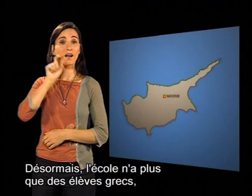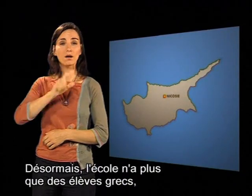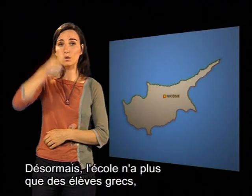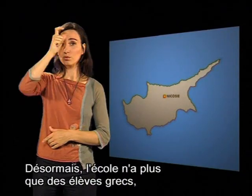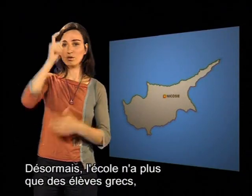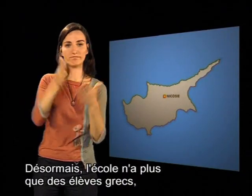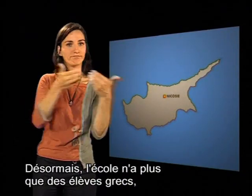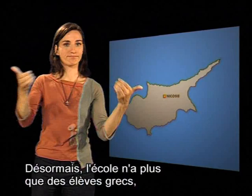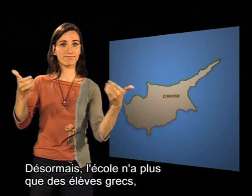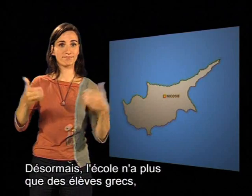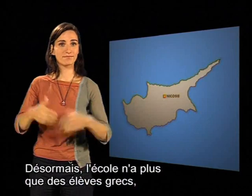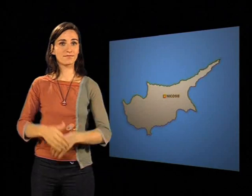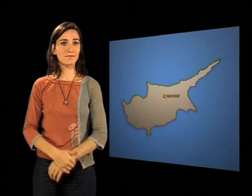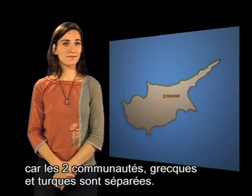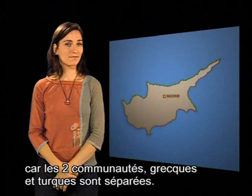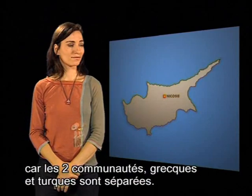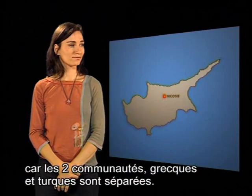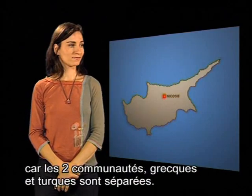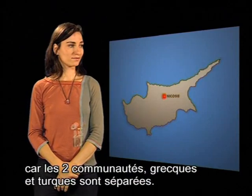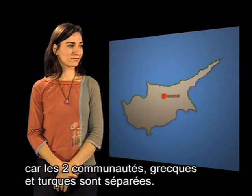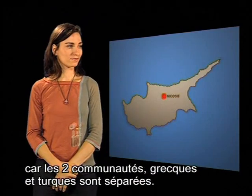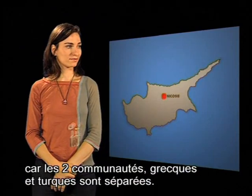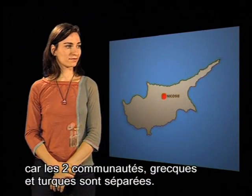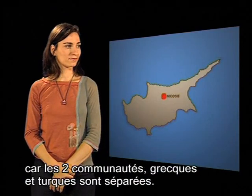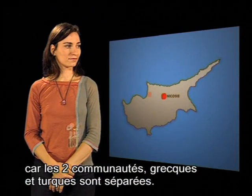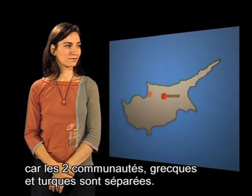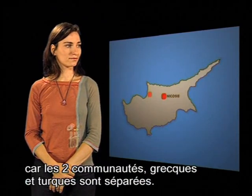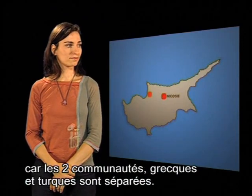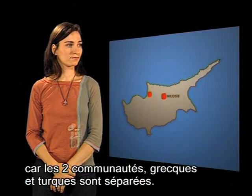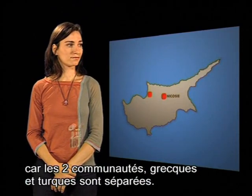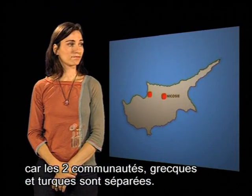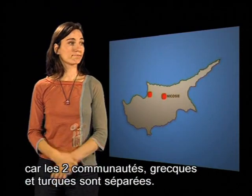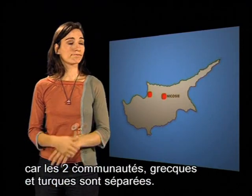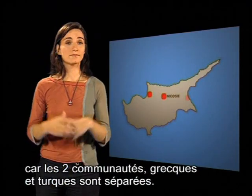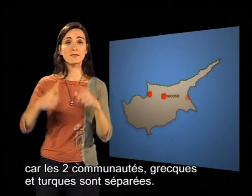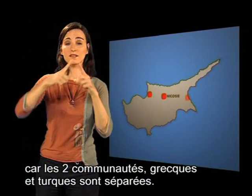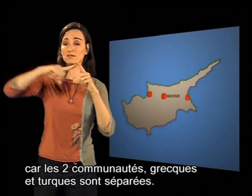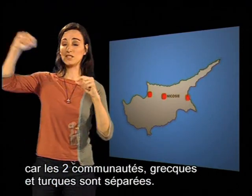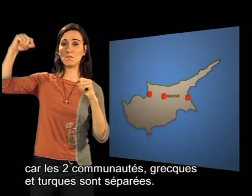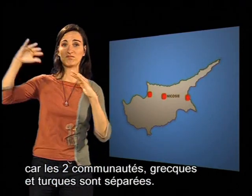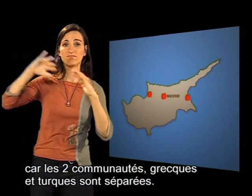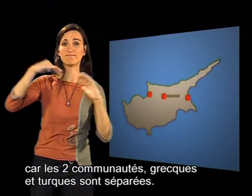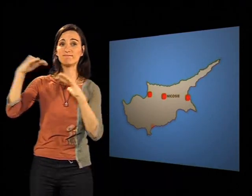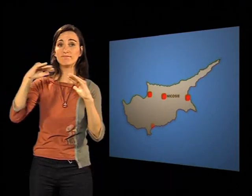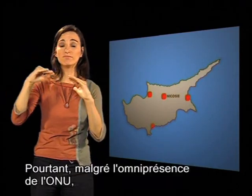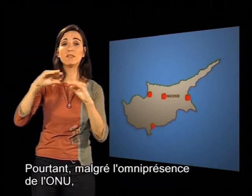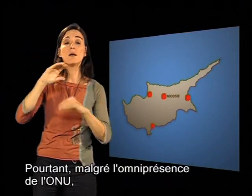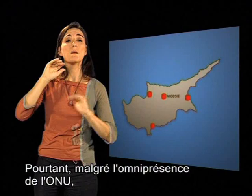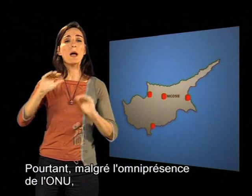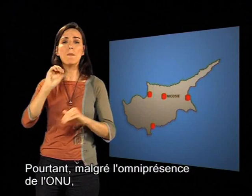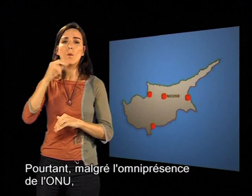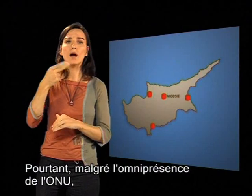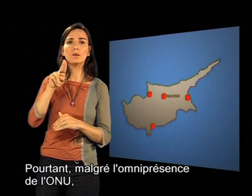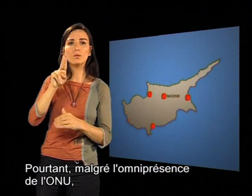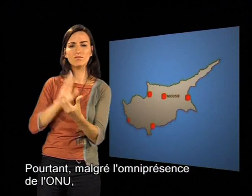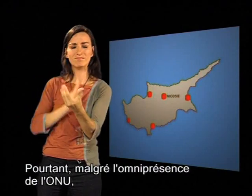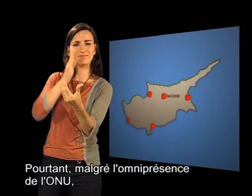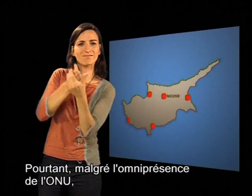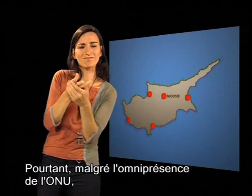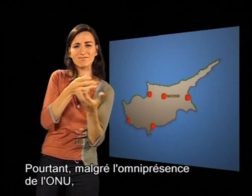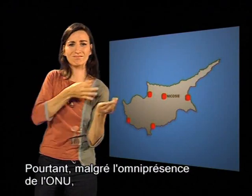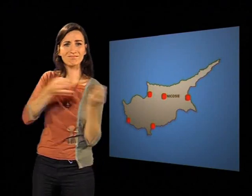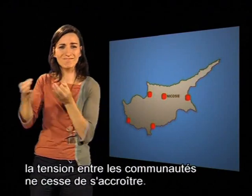Désormais, l'école n'a plus que des élèves Grecs car les deux communautés, Grecs et Turcs, sont séparées. Pourtant, malgré l